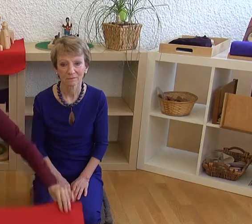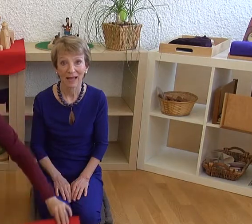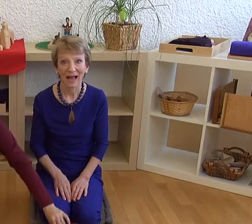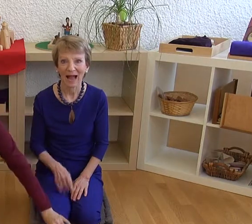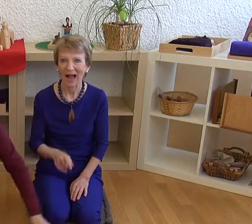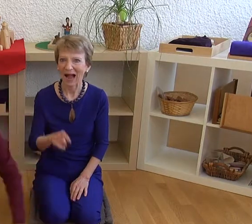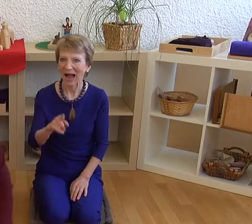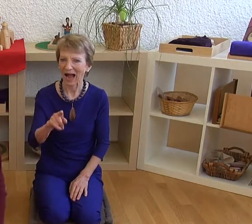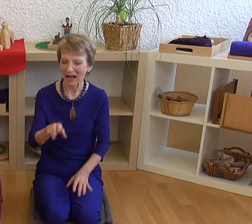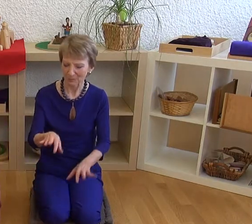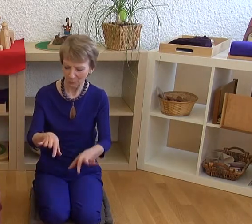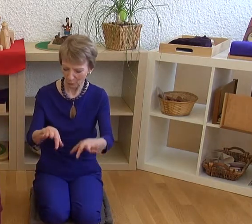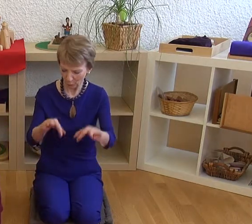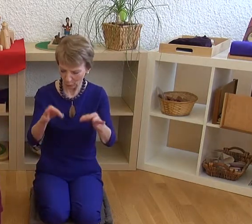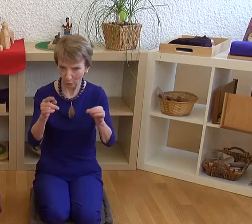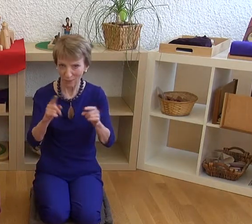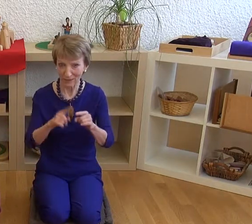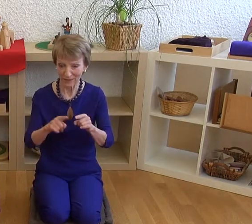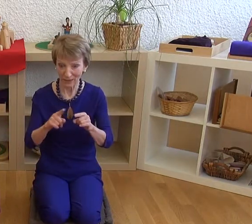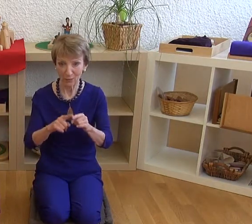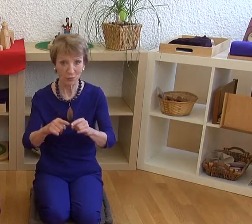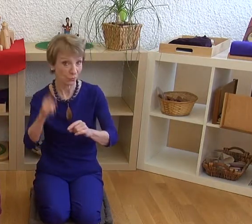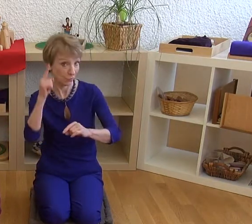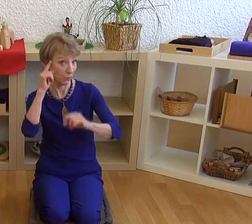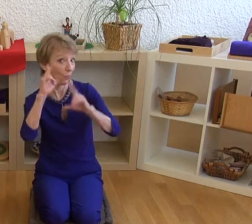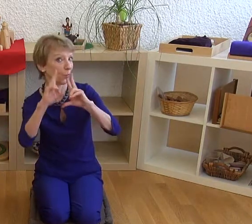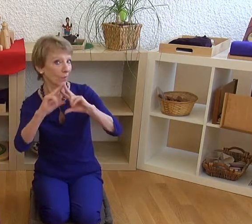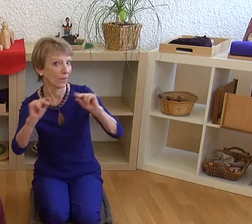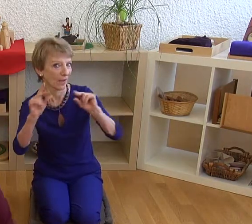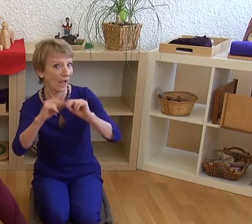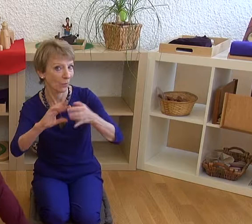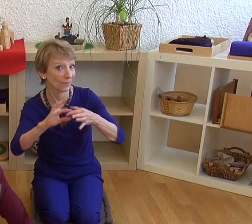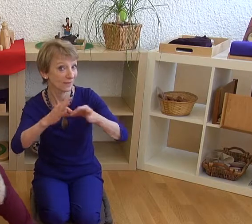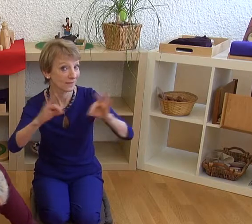J'ai trouvé quelque chose pour raconter l'histoire.